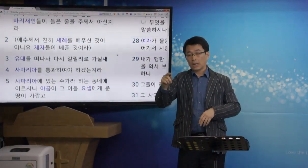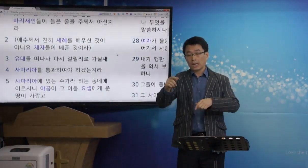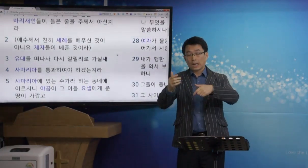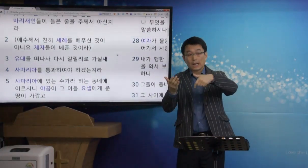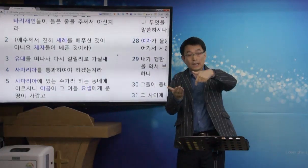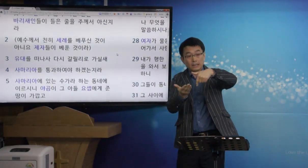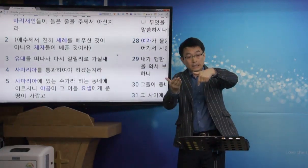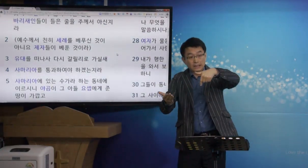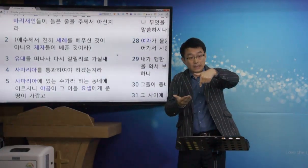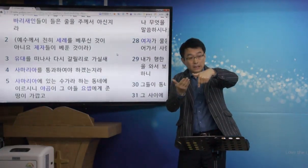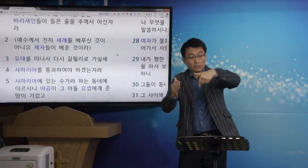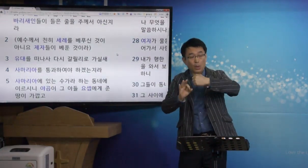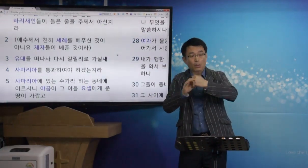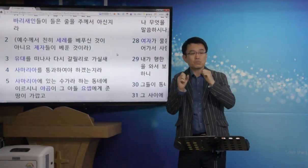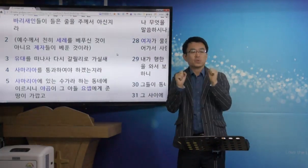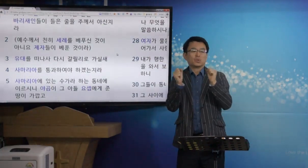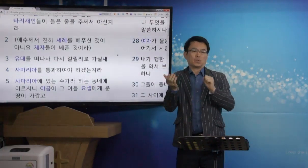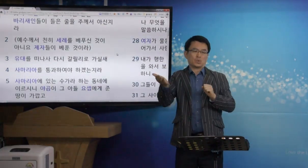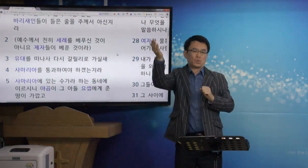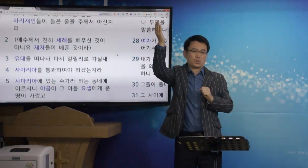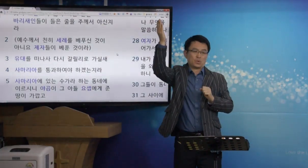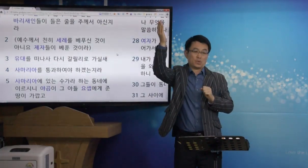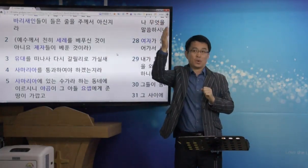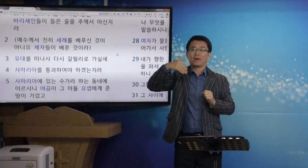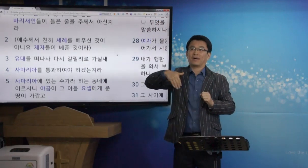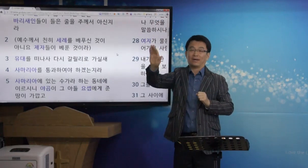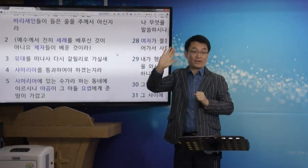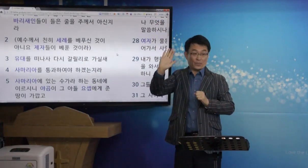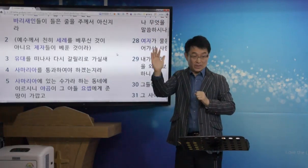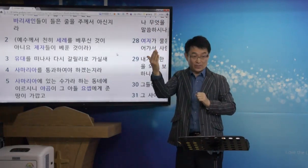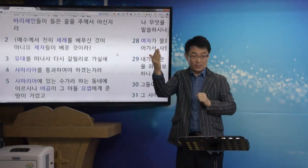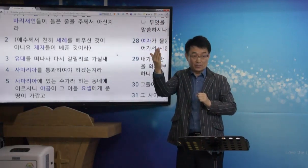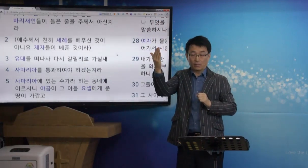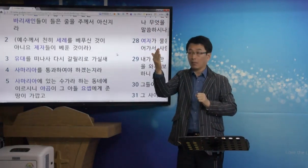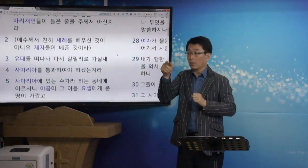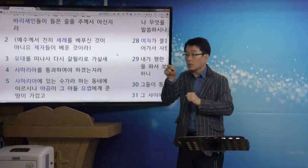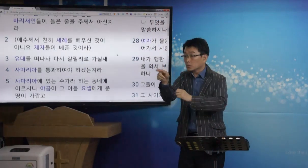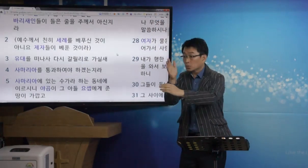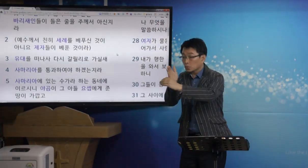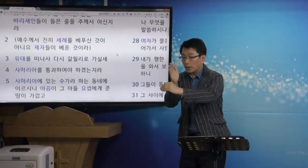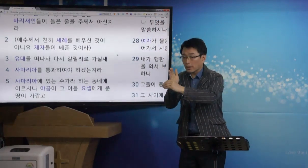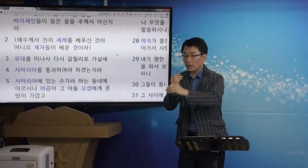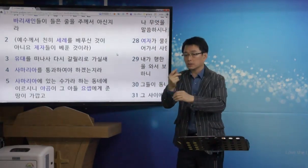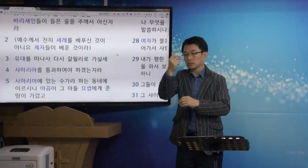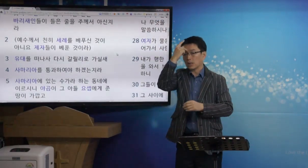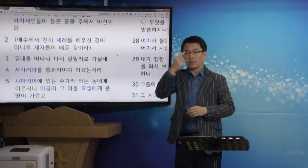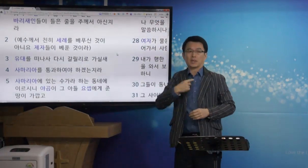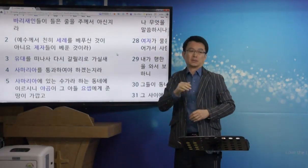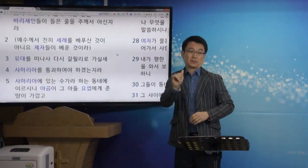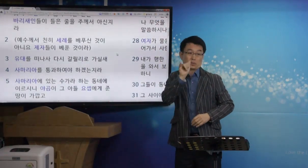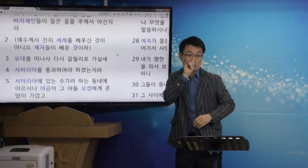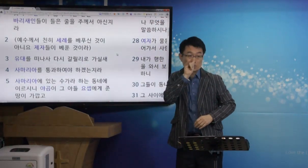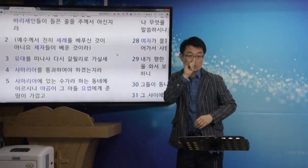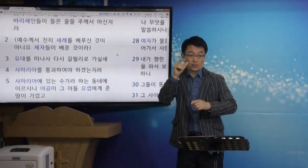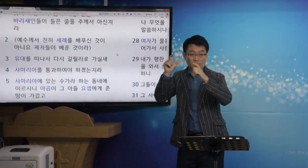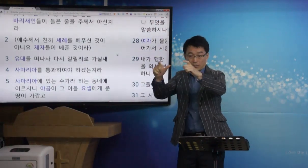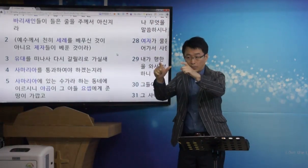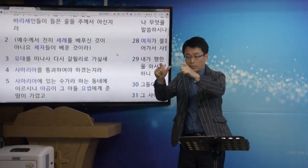남쪽입니다. 갈릴리는 북쪽, 위쪽이죠. 남쪽에서 북쪽으로 가는 그 사이에 사마리아가